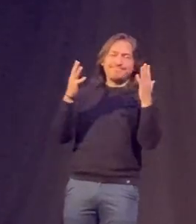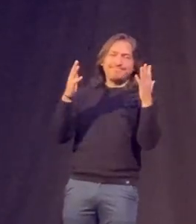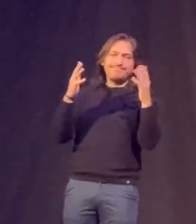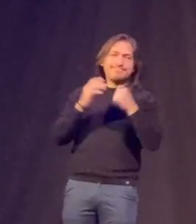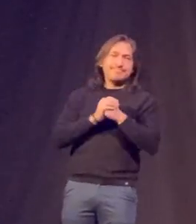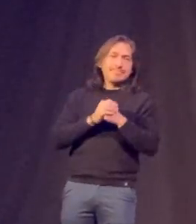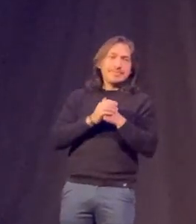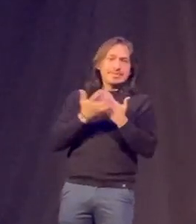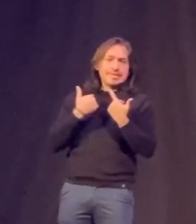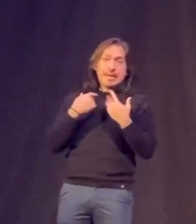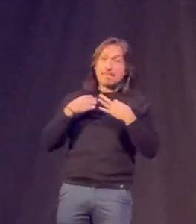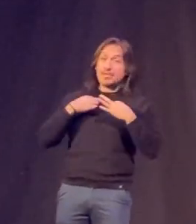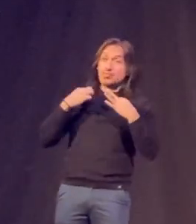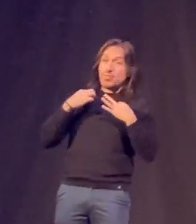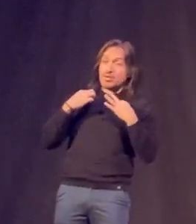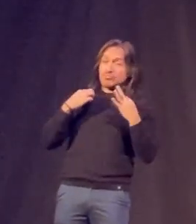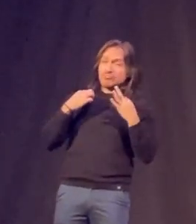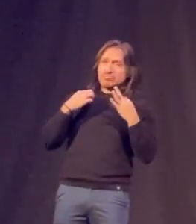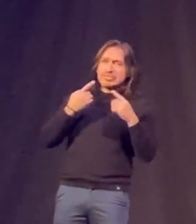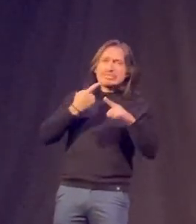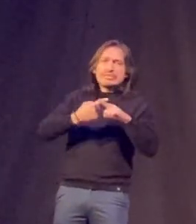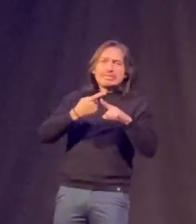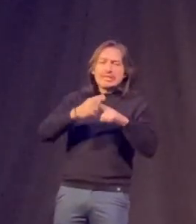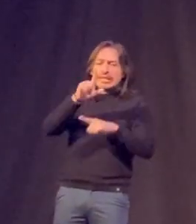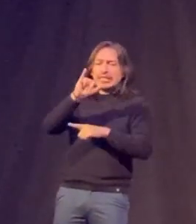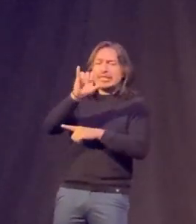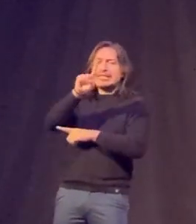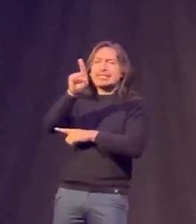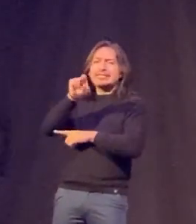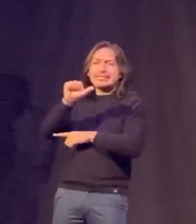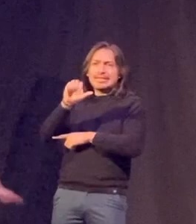En el diseño de vestuario se encuentra Lisa Carnage.